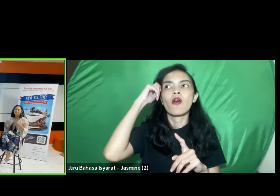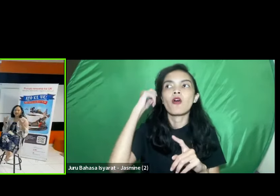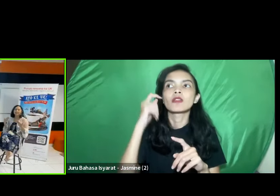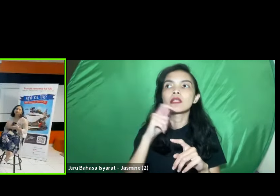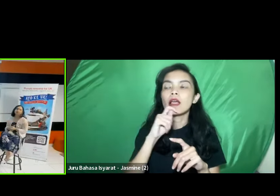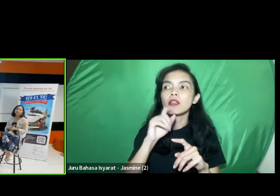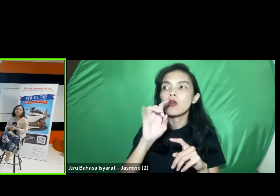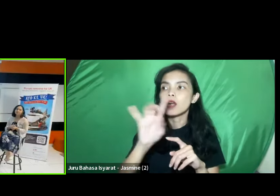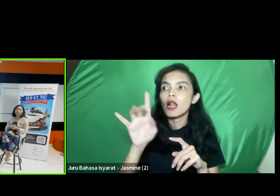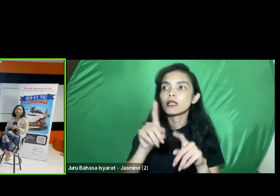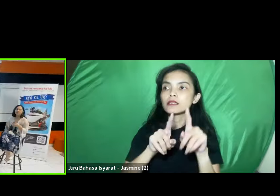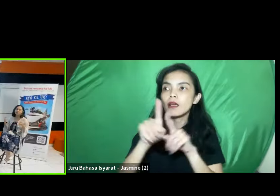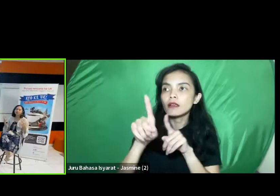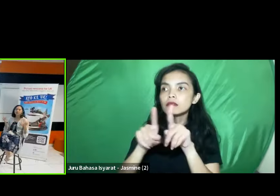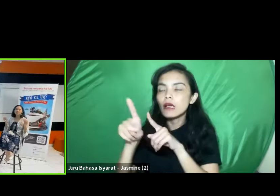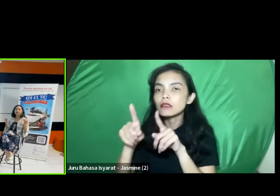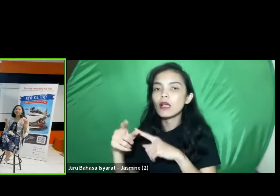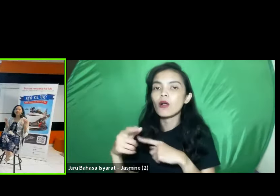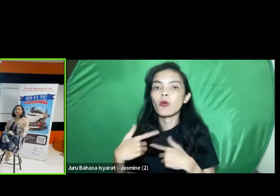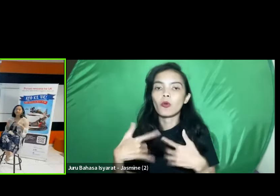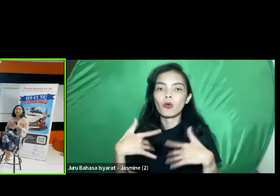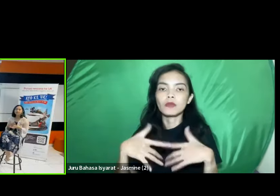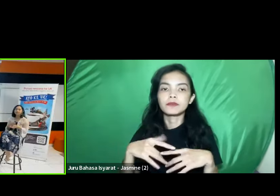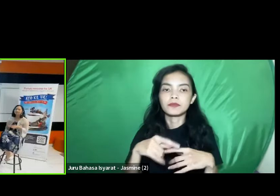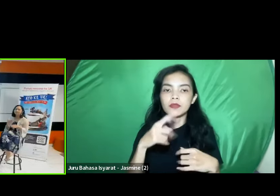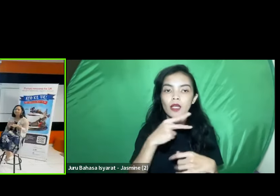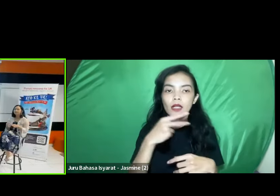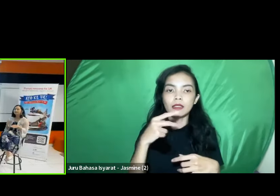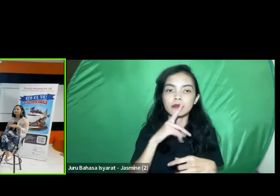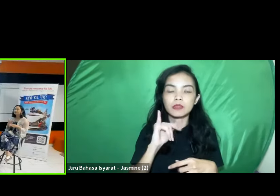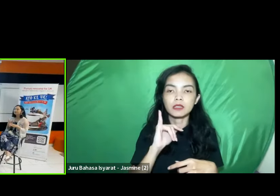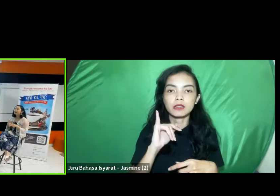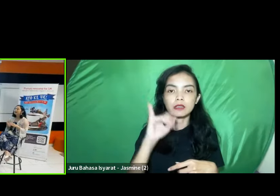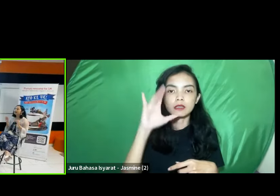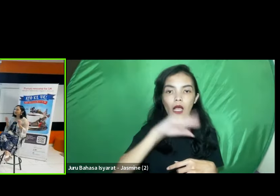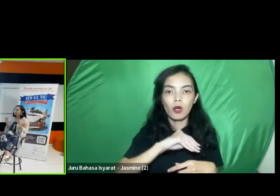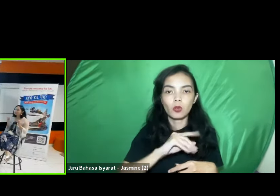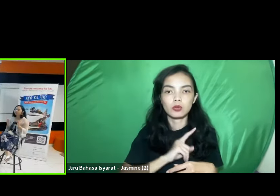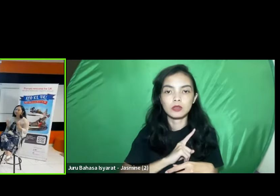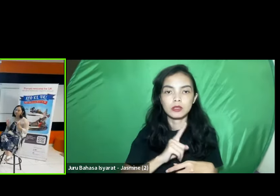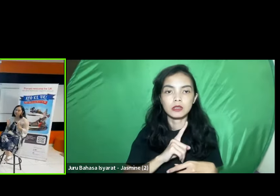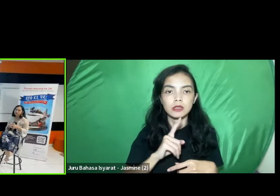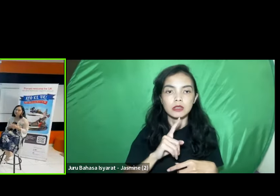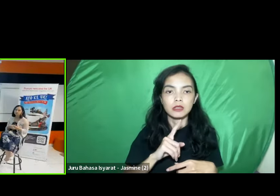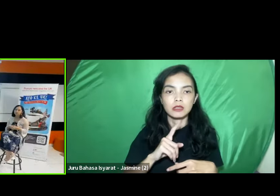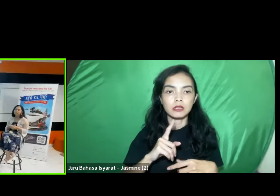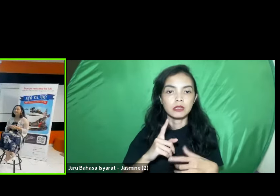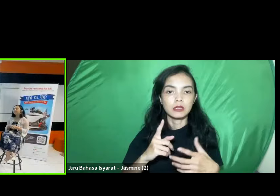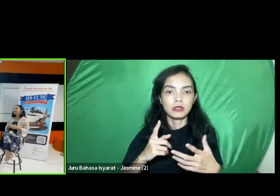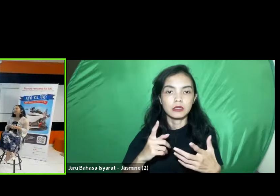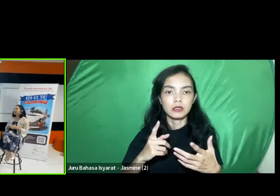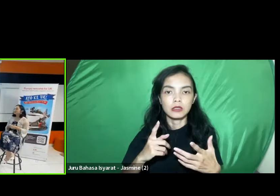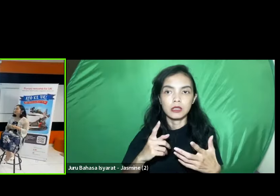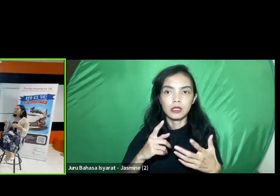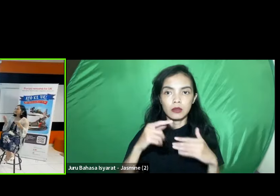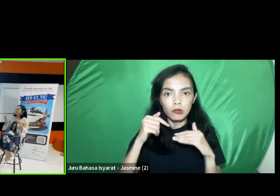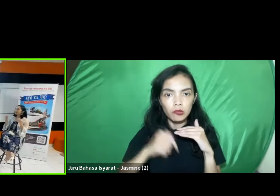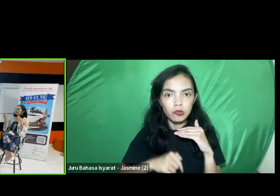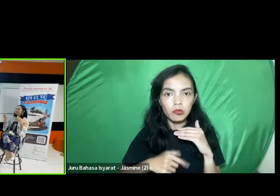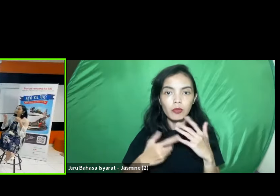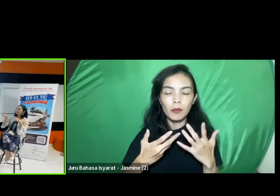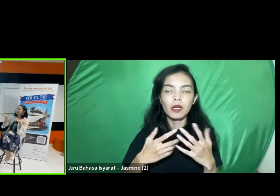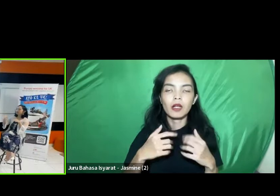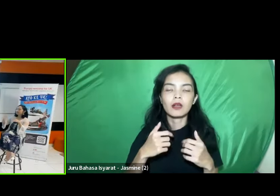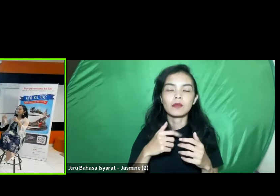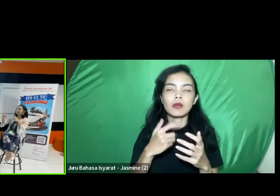banyak banget gitu nah jadi mungkin untuk menemukan ex Factor dari diri teman-teman tuh juga Hopefully It will work Nah mungkin